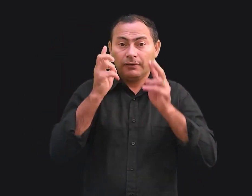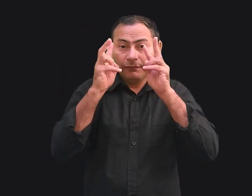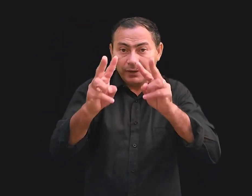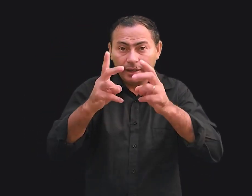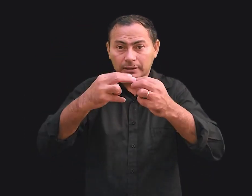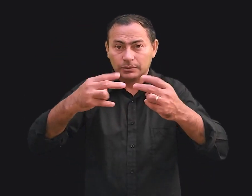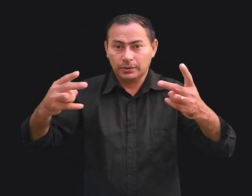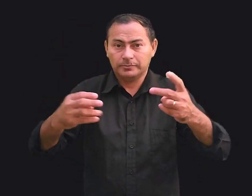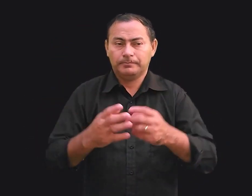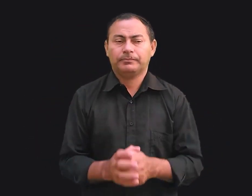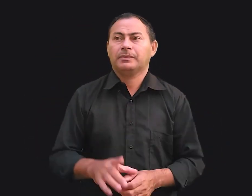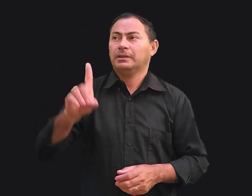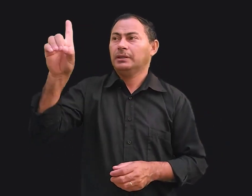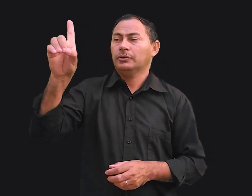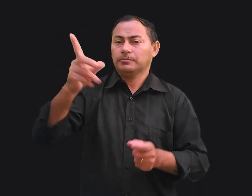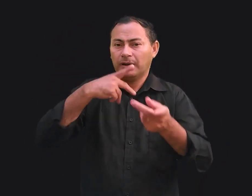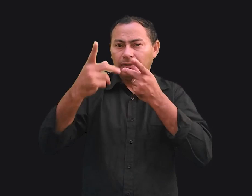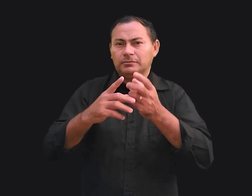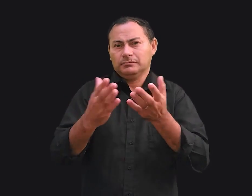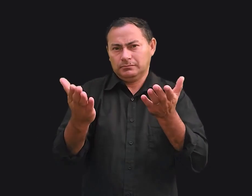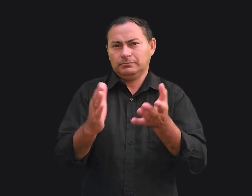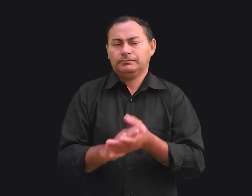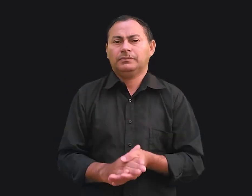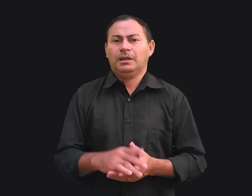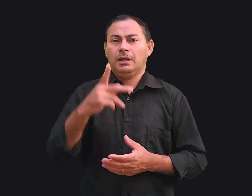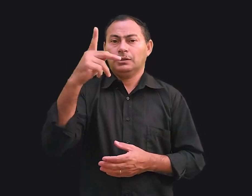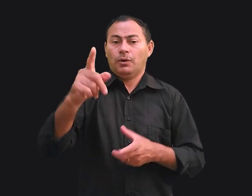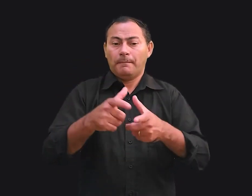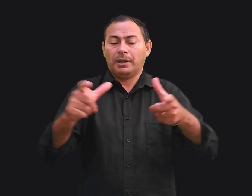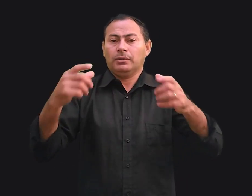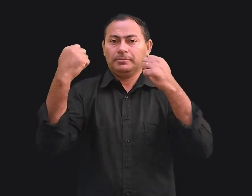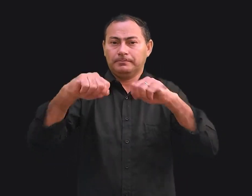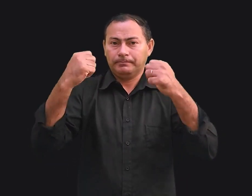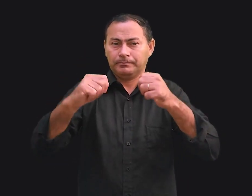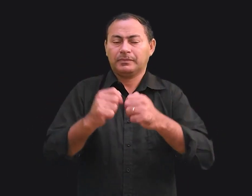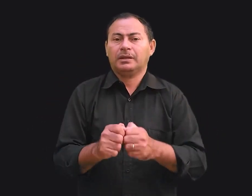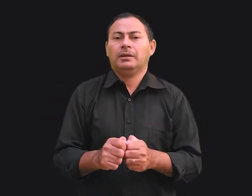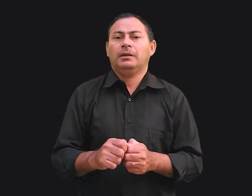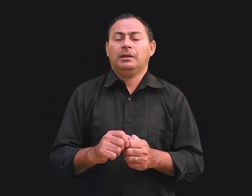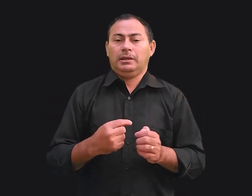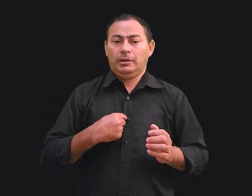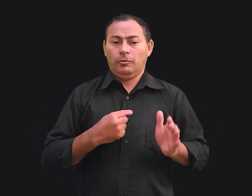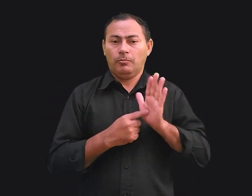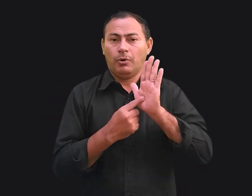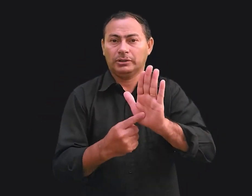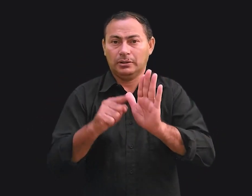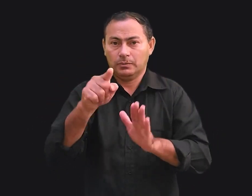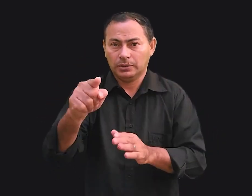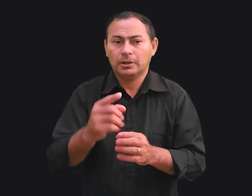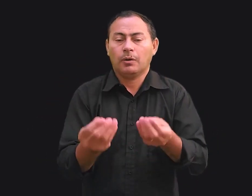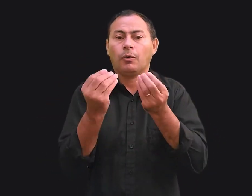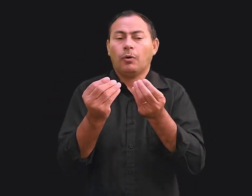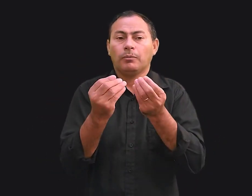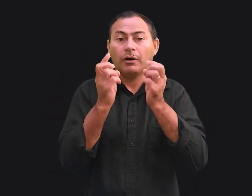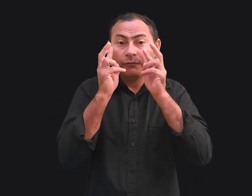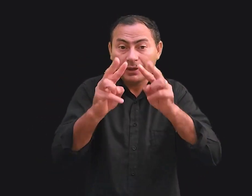vê as coisas. Deus aqui está dizendo alegoricamente, a sua maior necessidade é que eu mostre a você como ver as